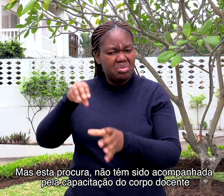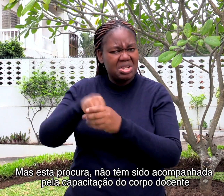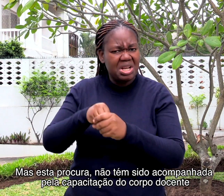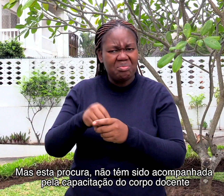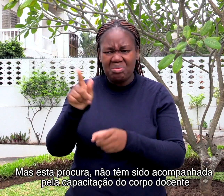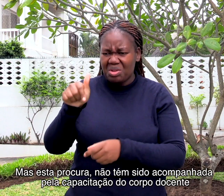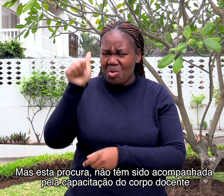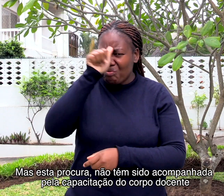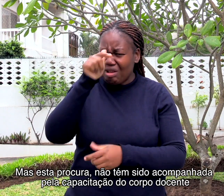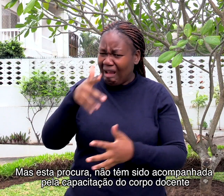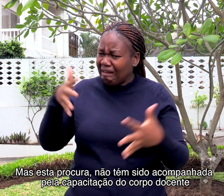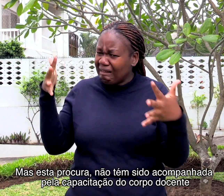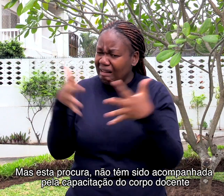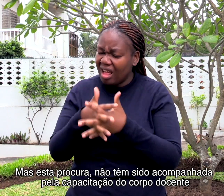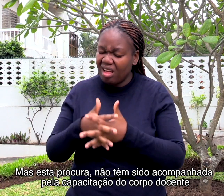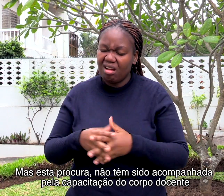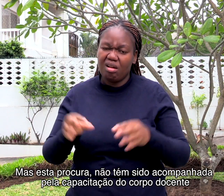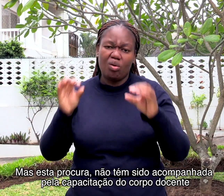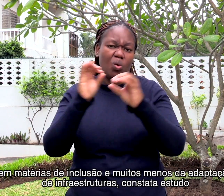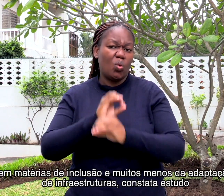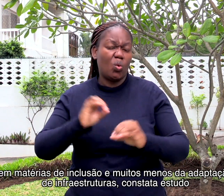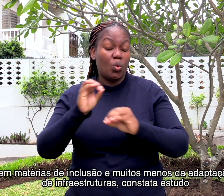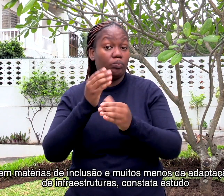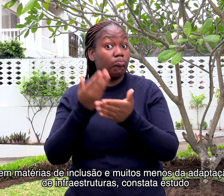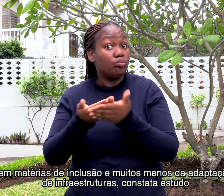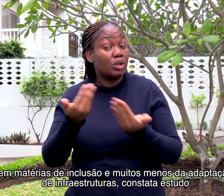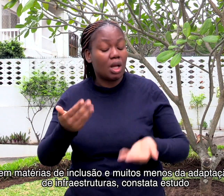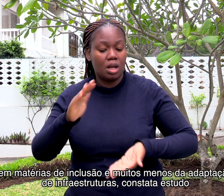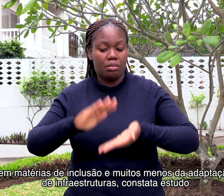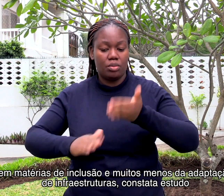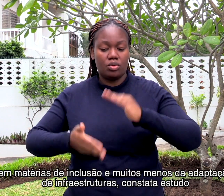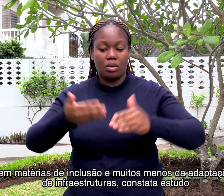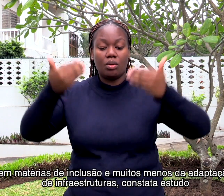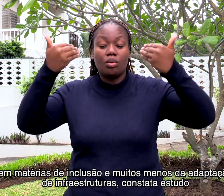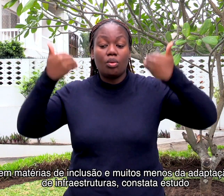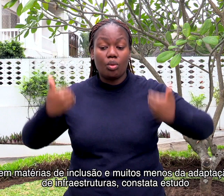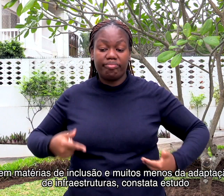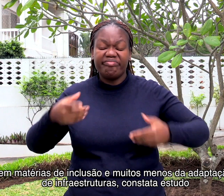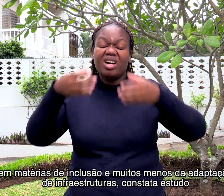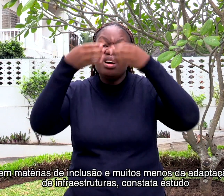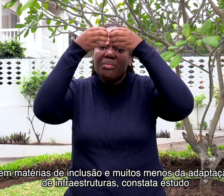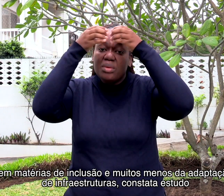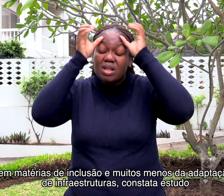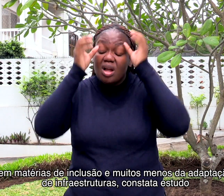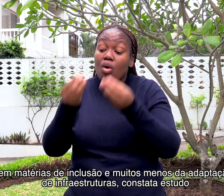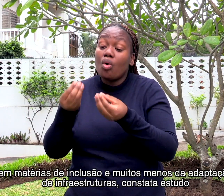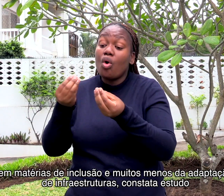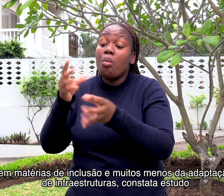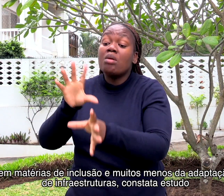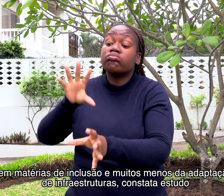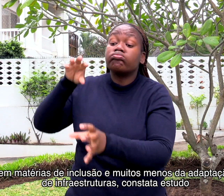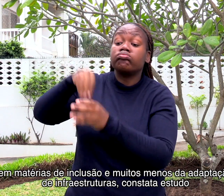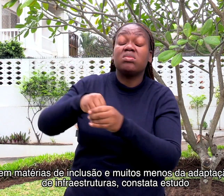sido acompanhada pela capacitação do corpo docente em matérias de inclusão e muito menos da adaptação